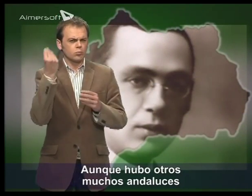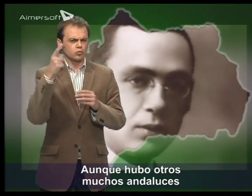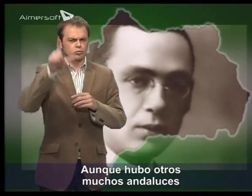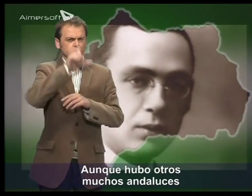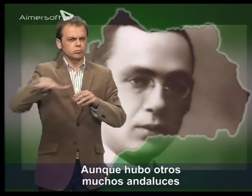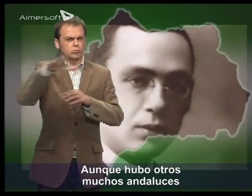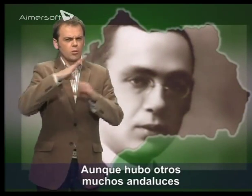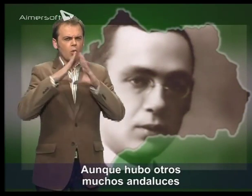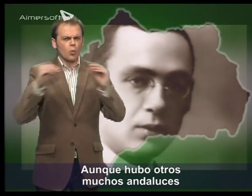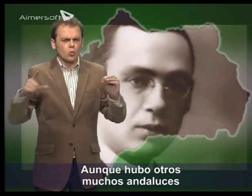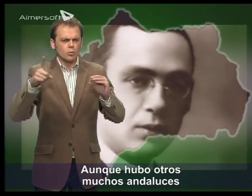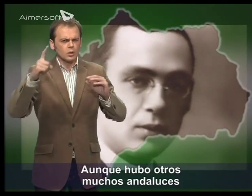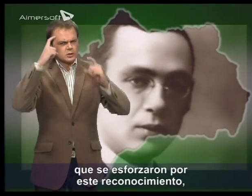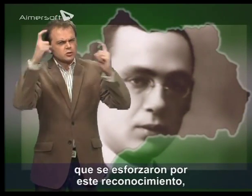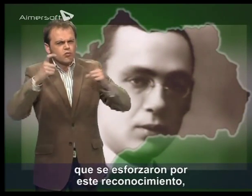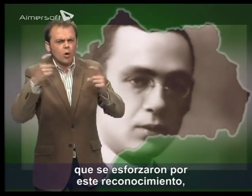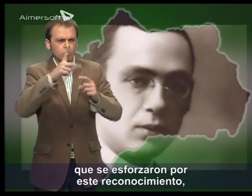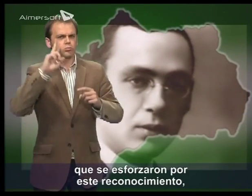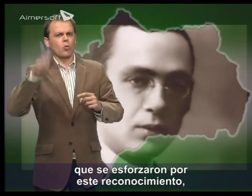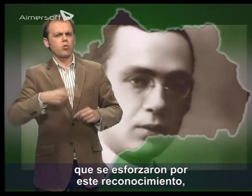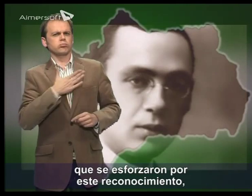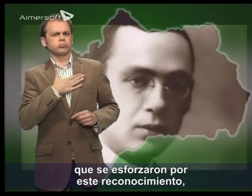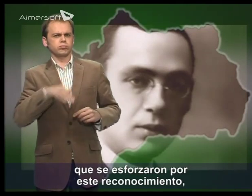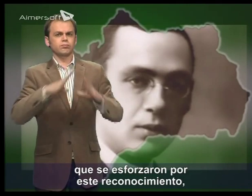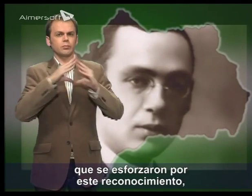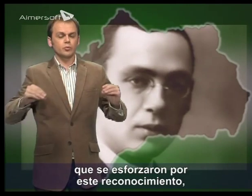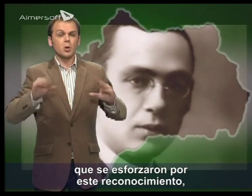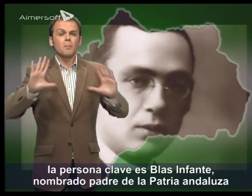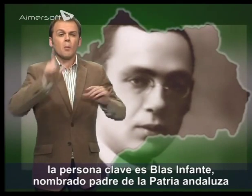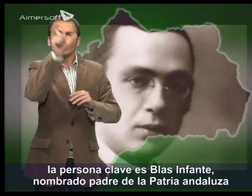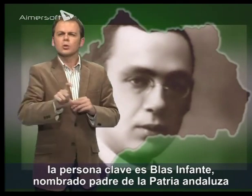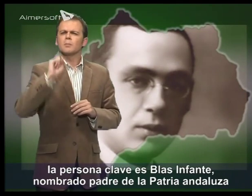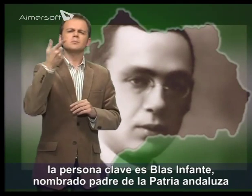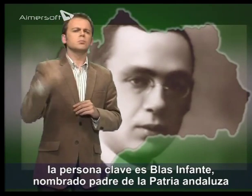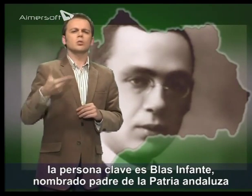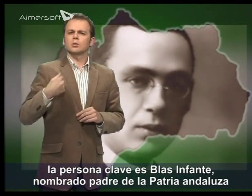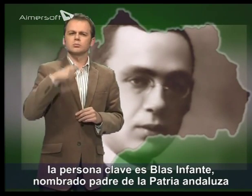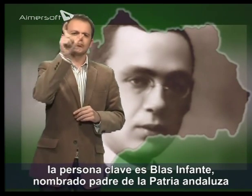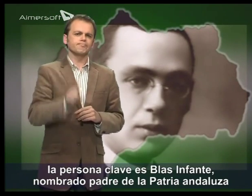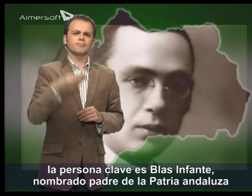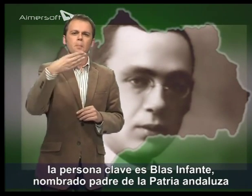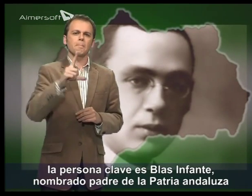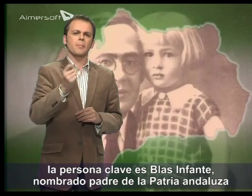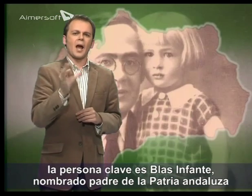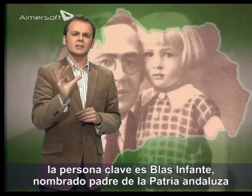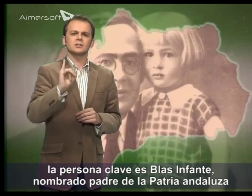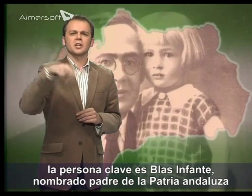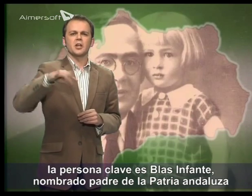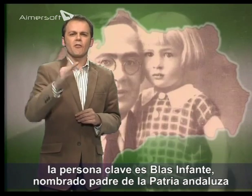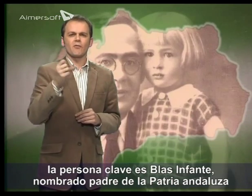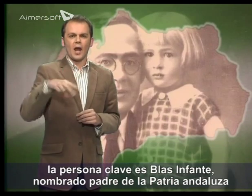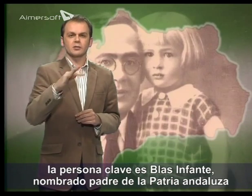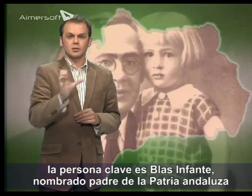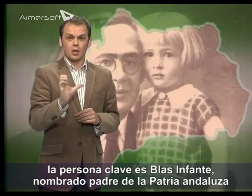Aunque hubo otros muchos andaluces que se esforzaron por este reconocimiento, la persona clave es Blas Infante,